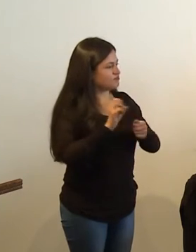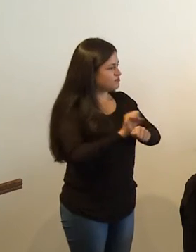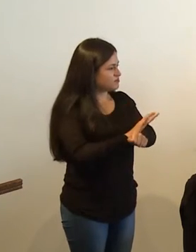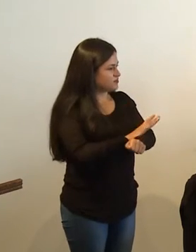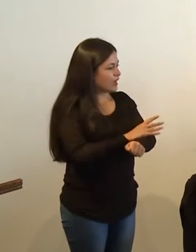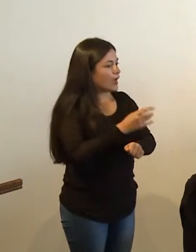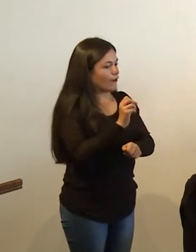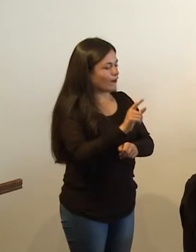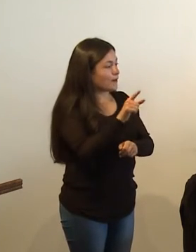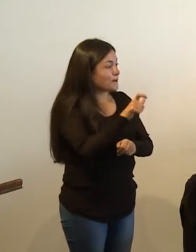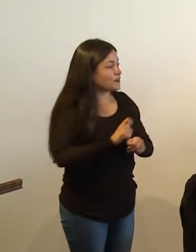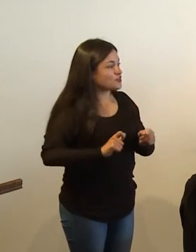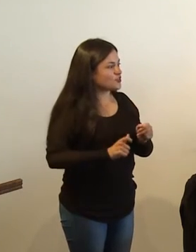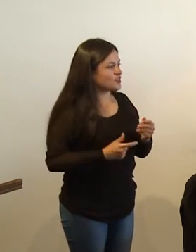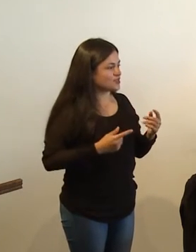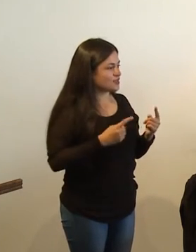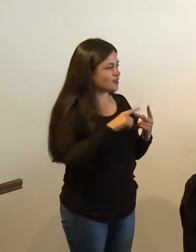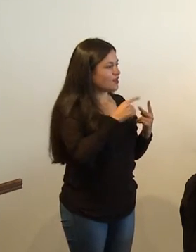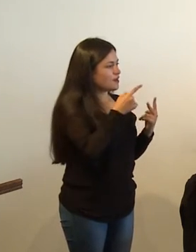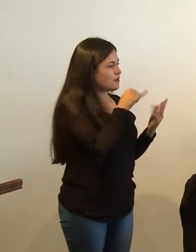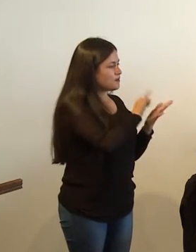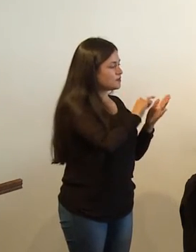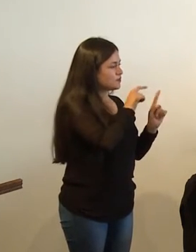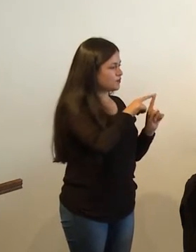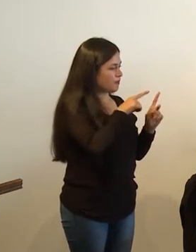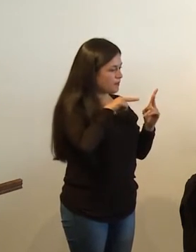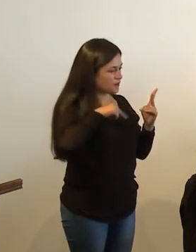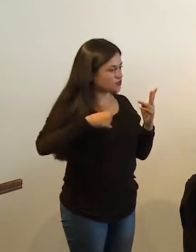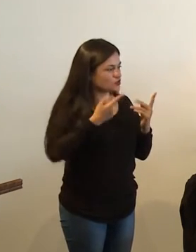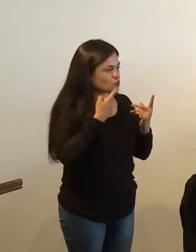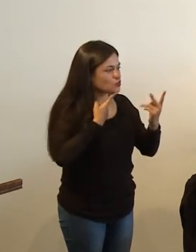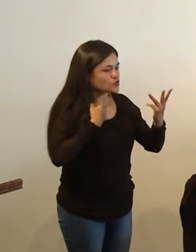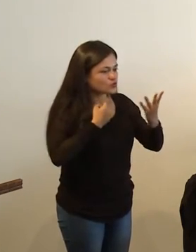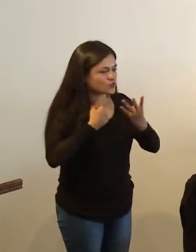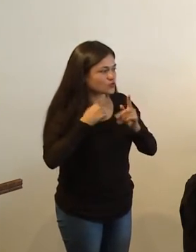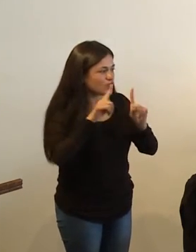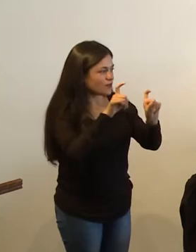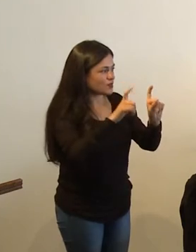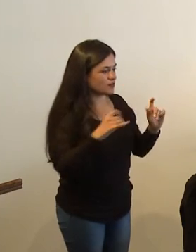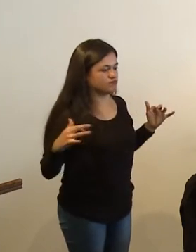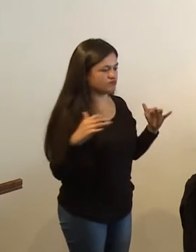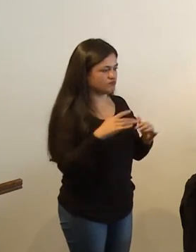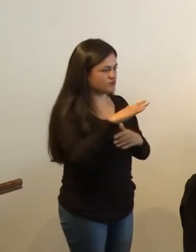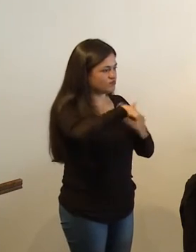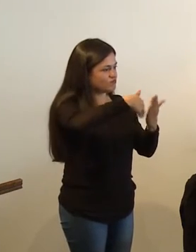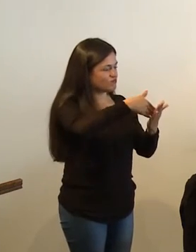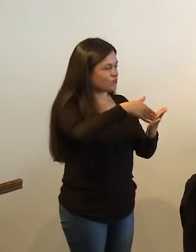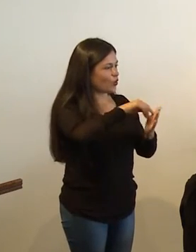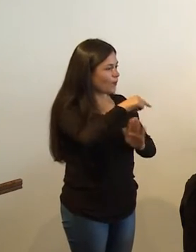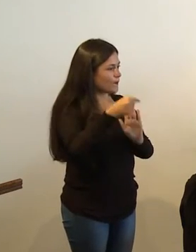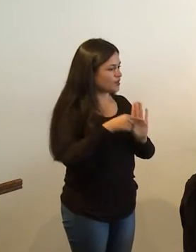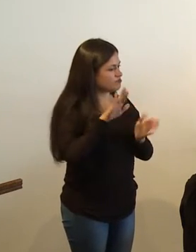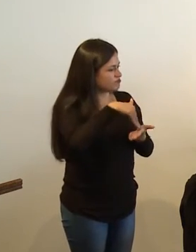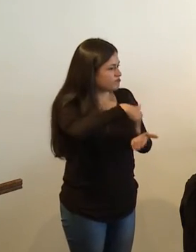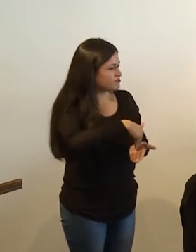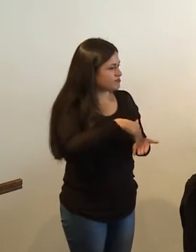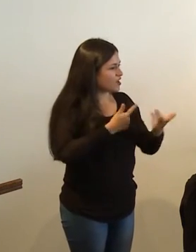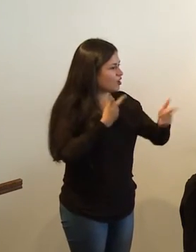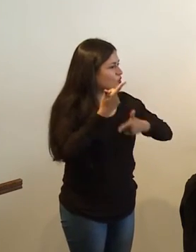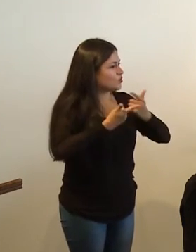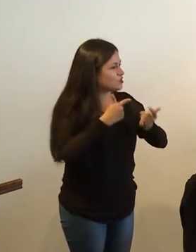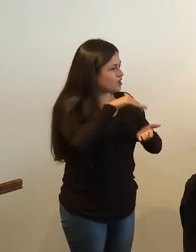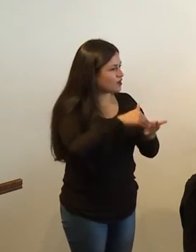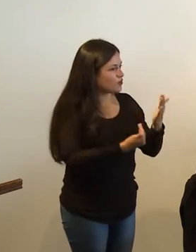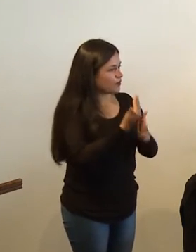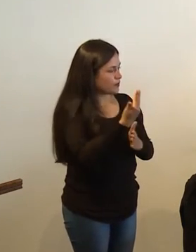la gente se junte para hacer cosas como de otro modo. Pero lo más clave en ese momento es que él posicionó